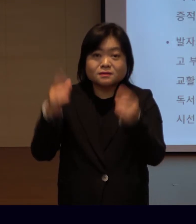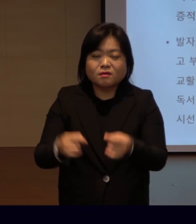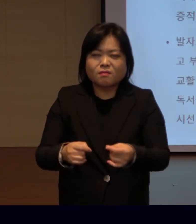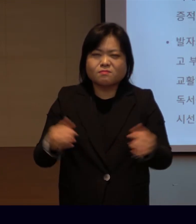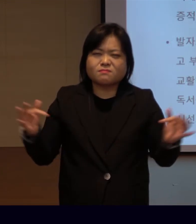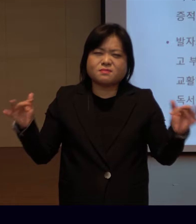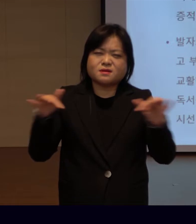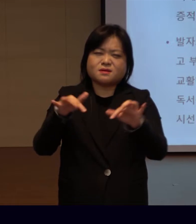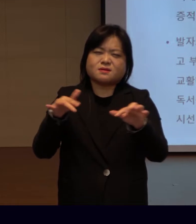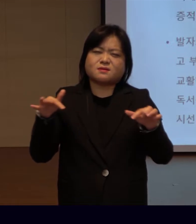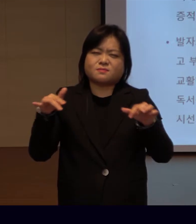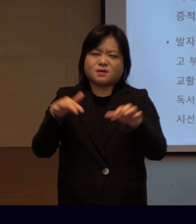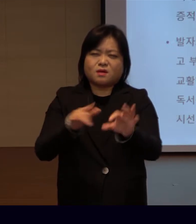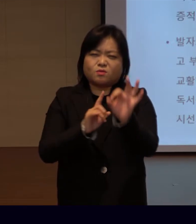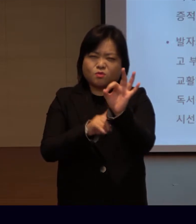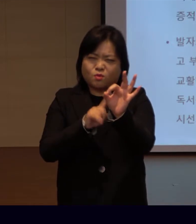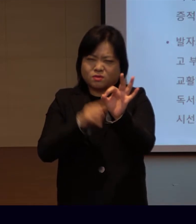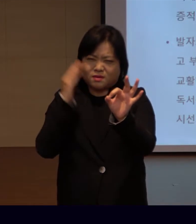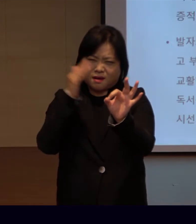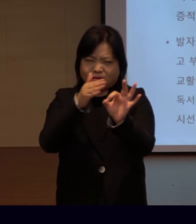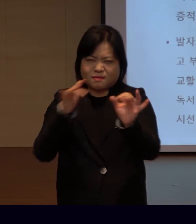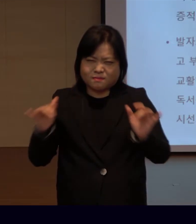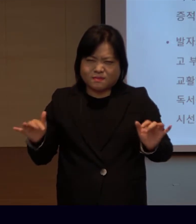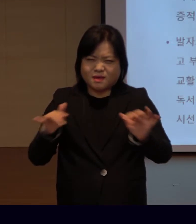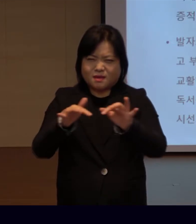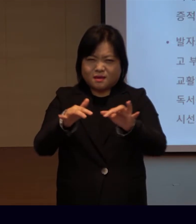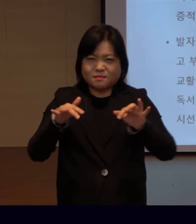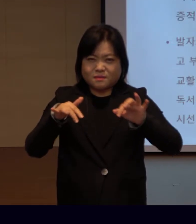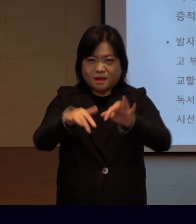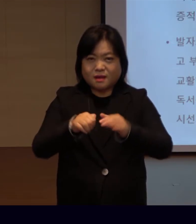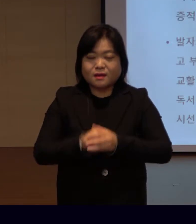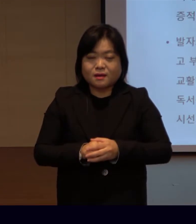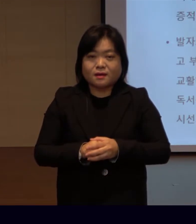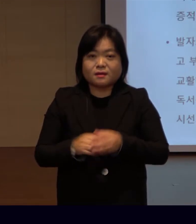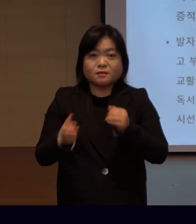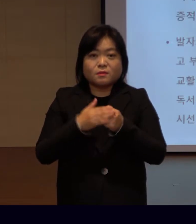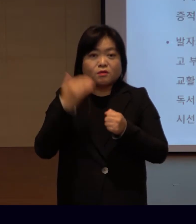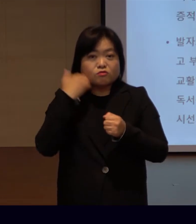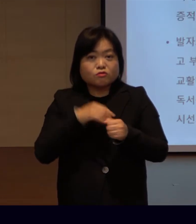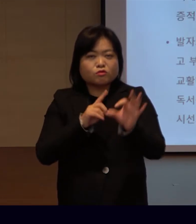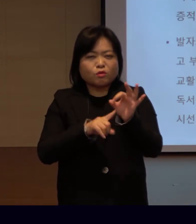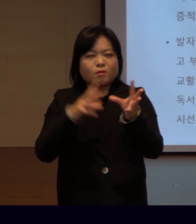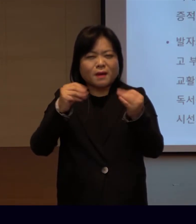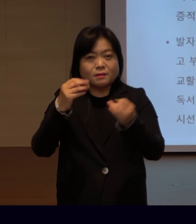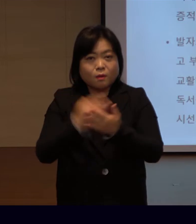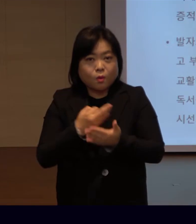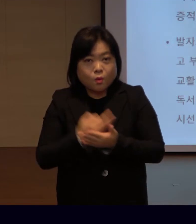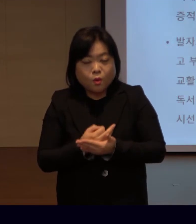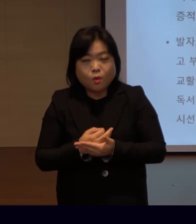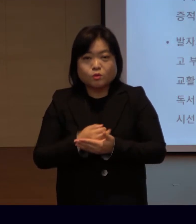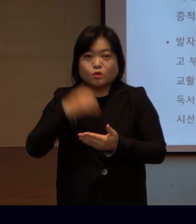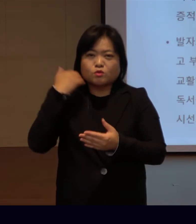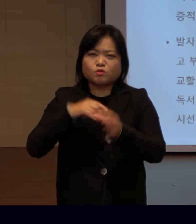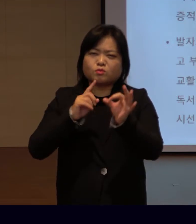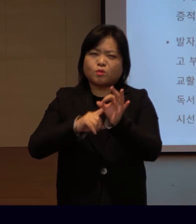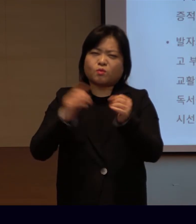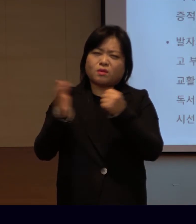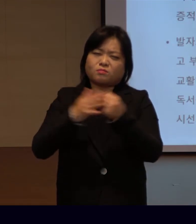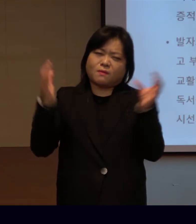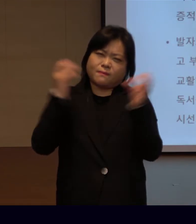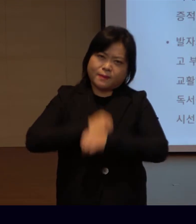마구마구 달려들었습니다. 그 시기에 누구는 돈을 많이 벌었고 또 혹자는 완전히